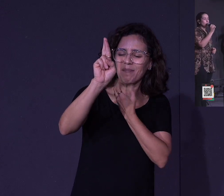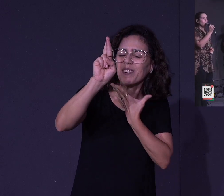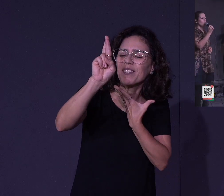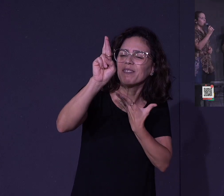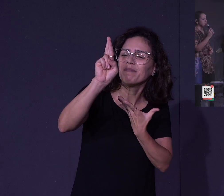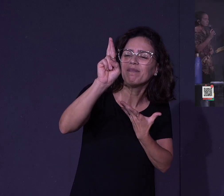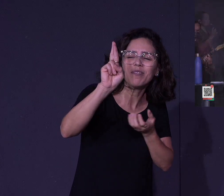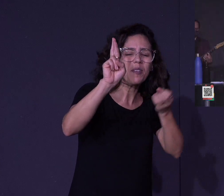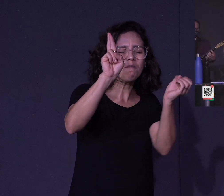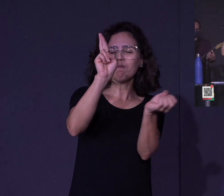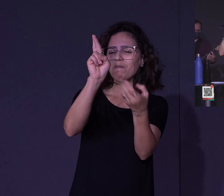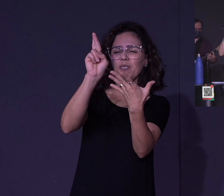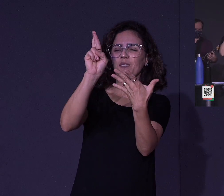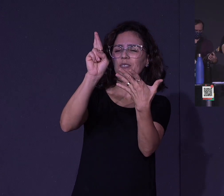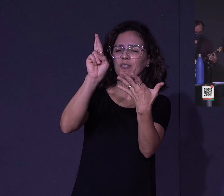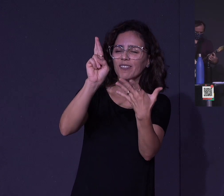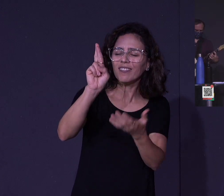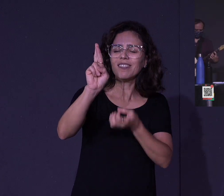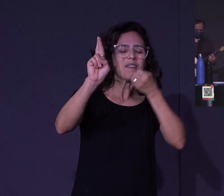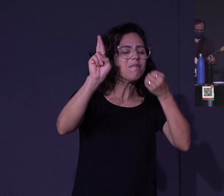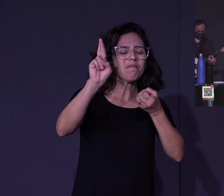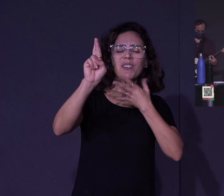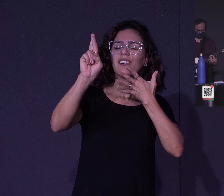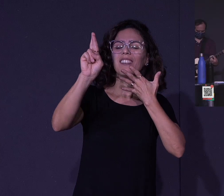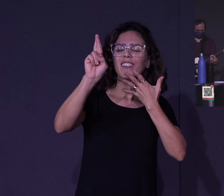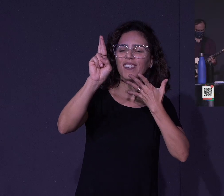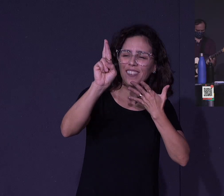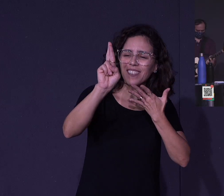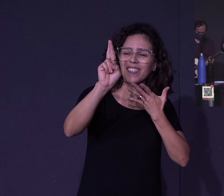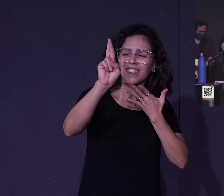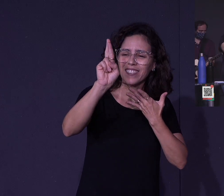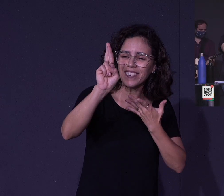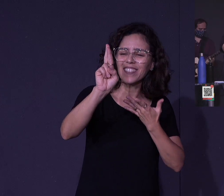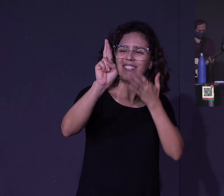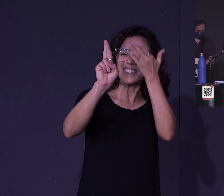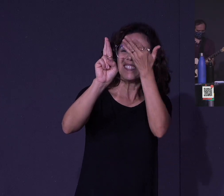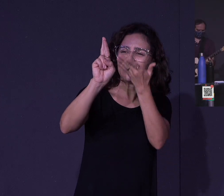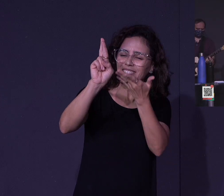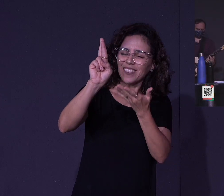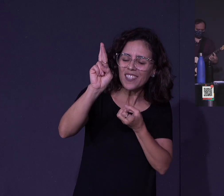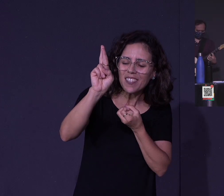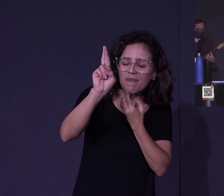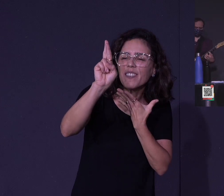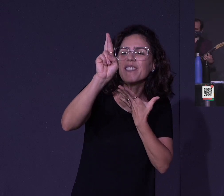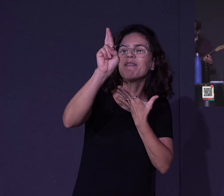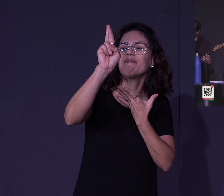és bom. Oh, oh, oh. Tu